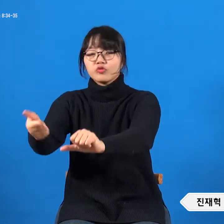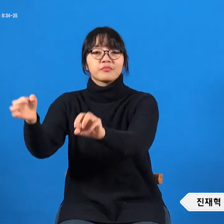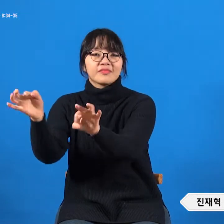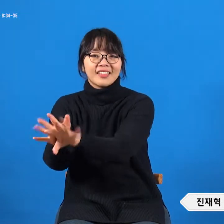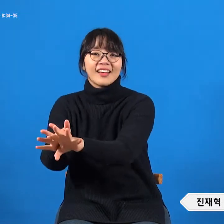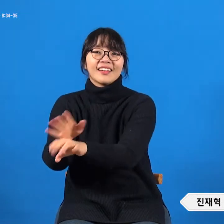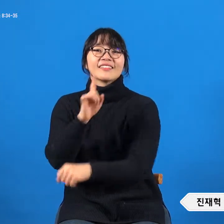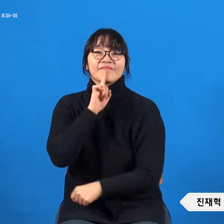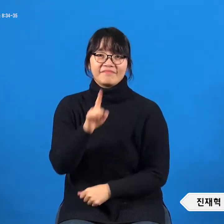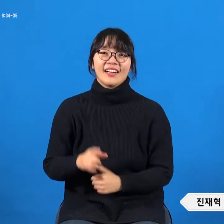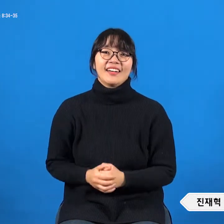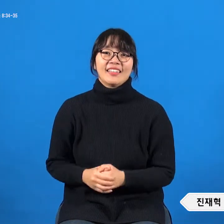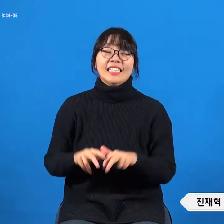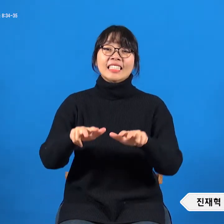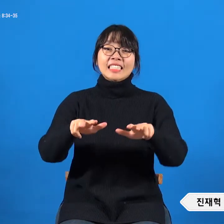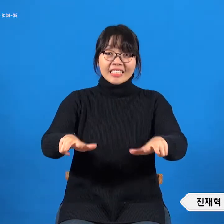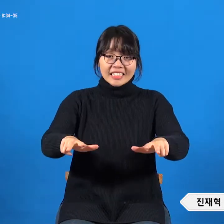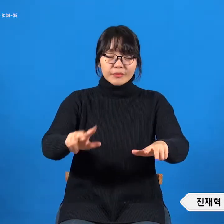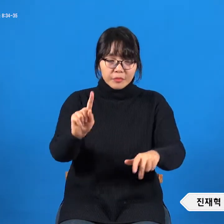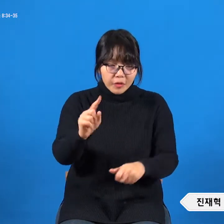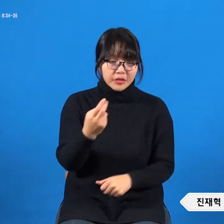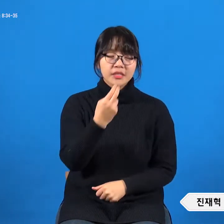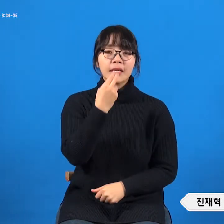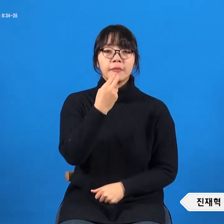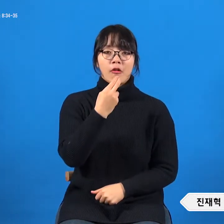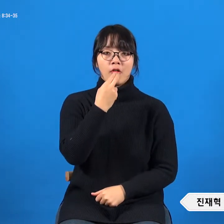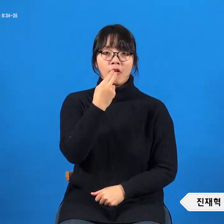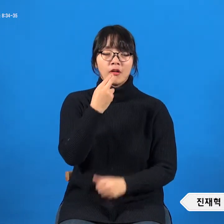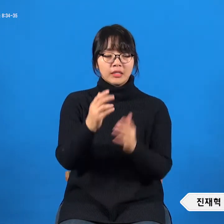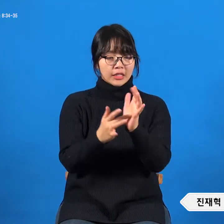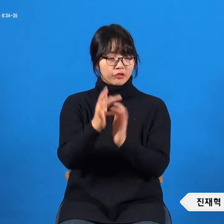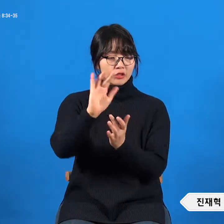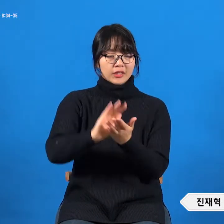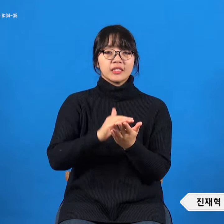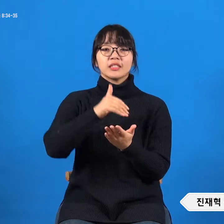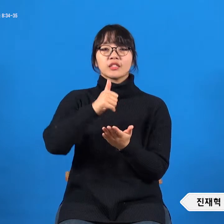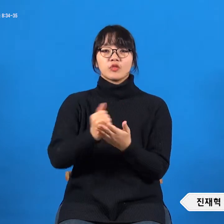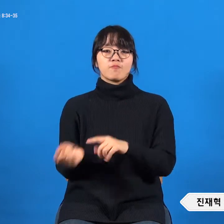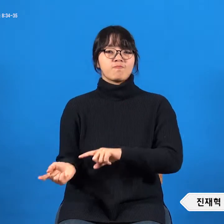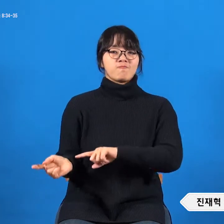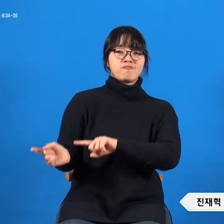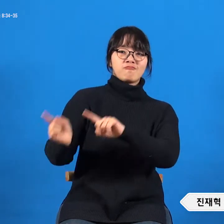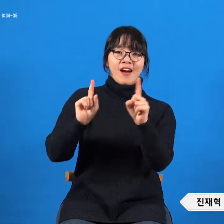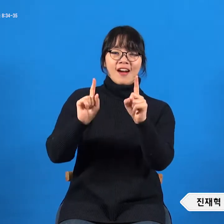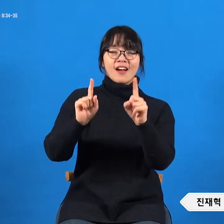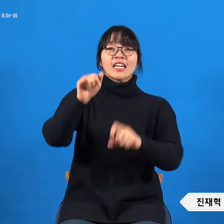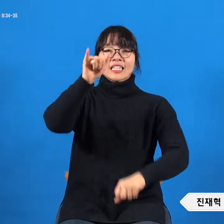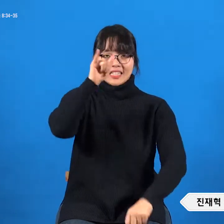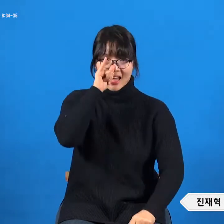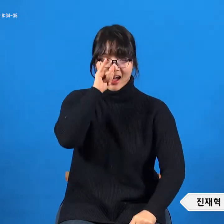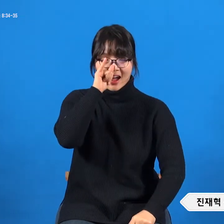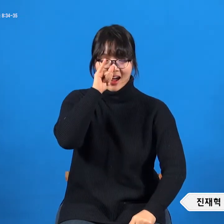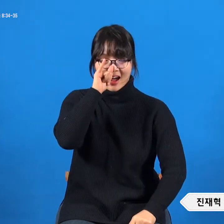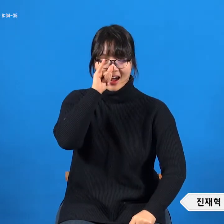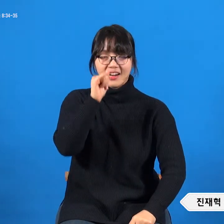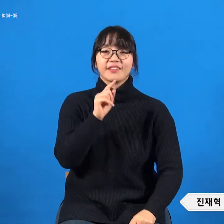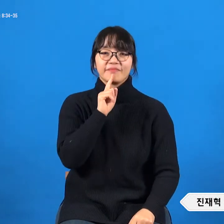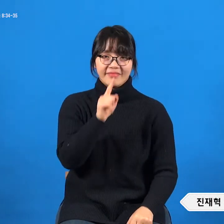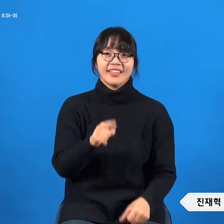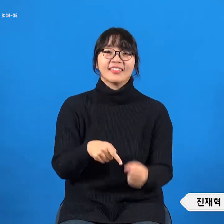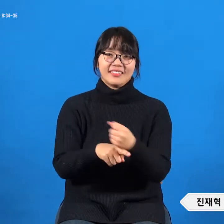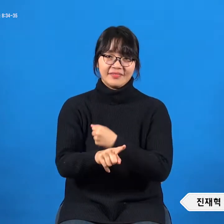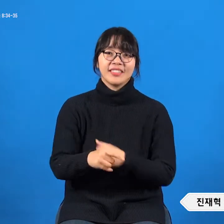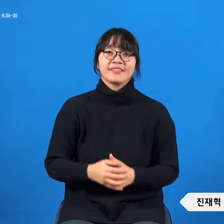죽었다라고 이야기하며 이제는 생명이, 이제는 그리스도의 부활을 통한 우리의 부활이 있음을 그는